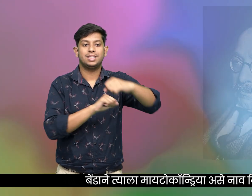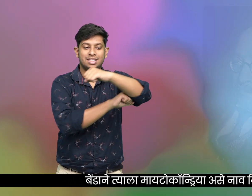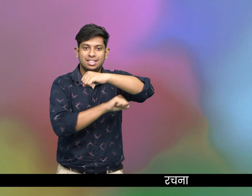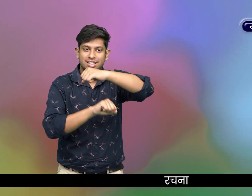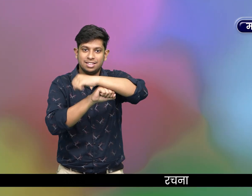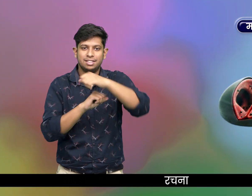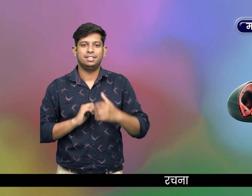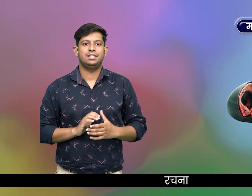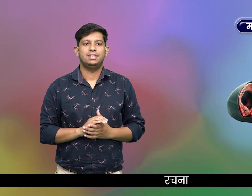रचना.